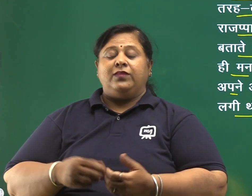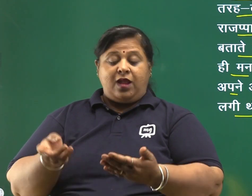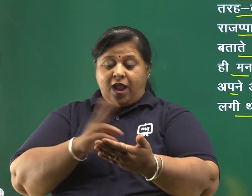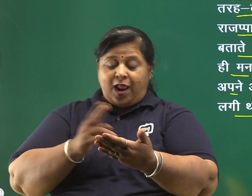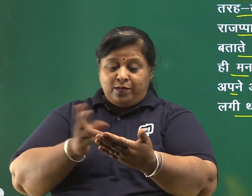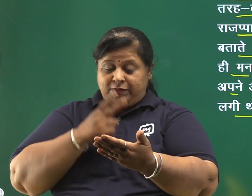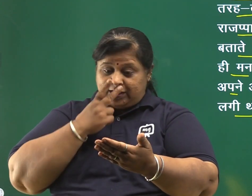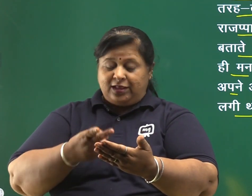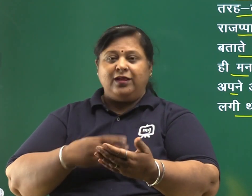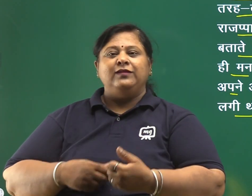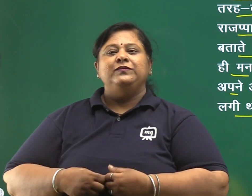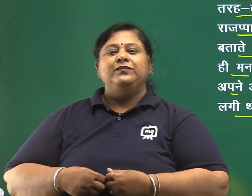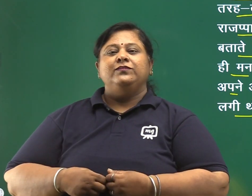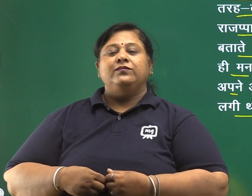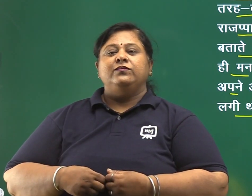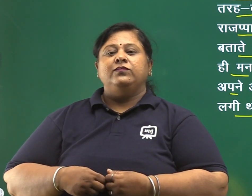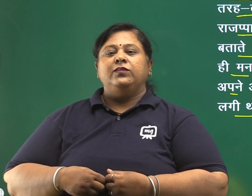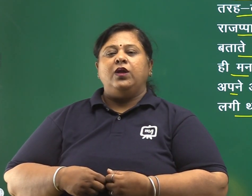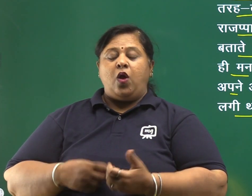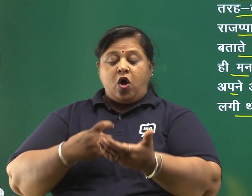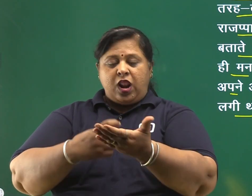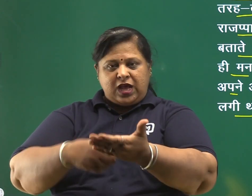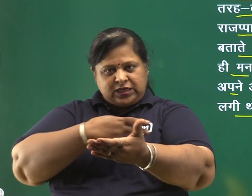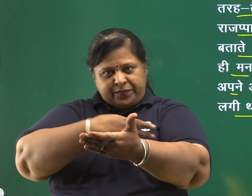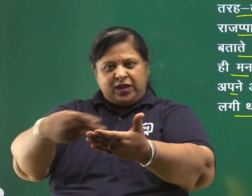एल्बम देखते थे और राजप्पा के